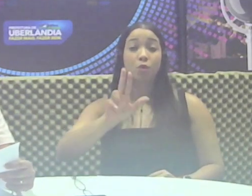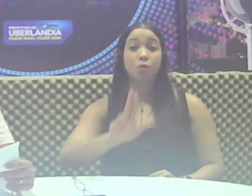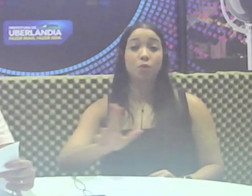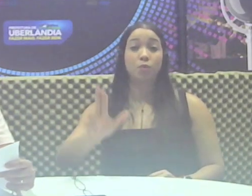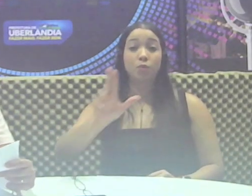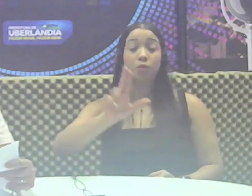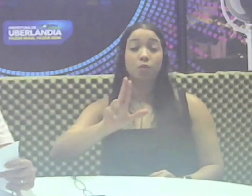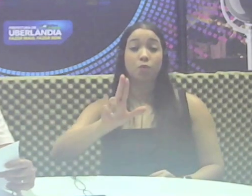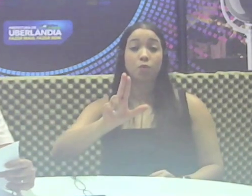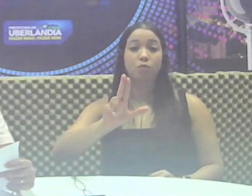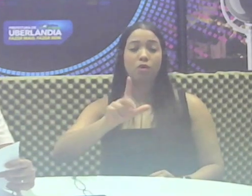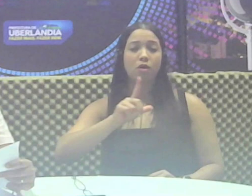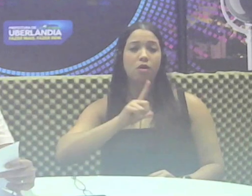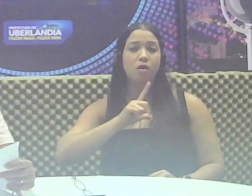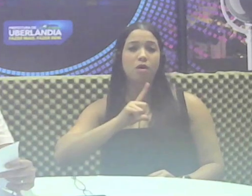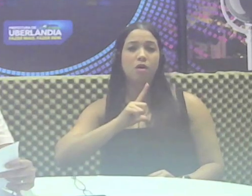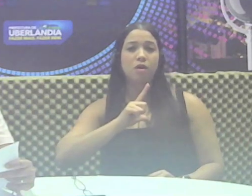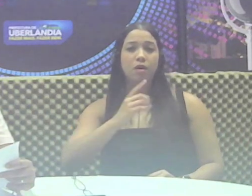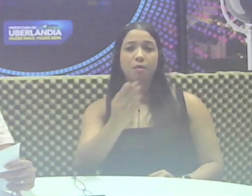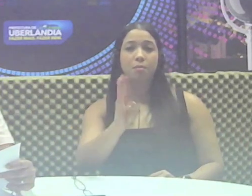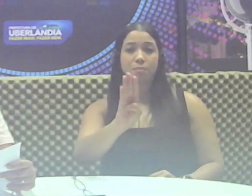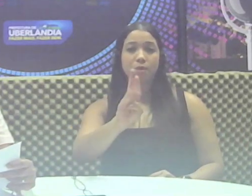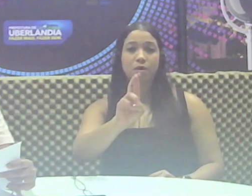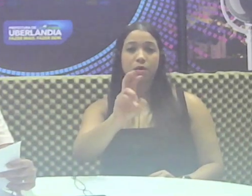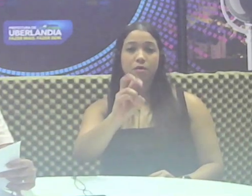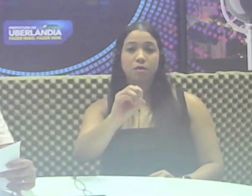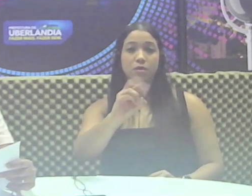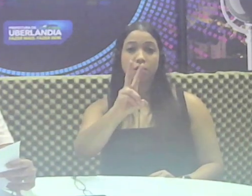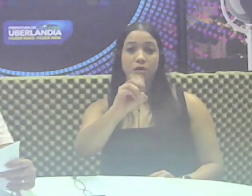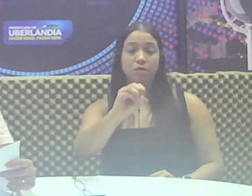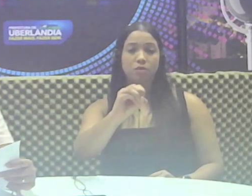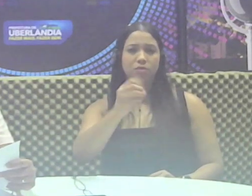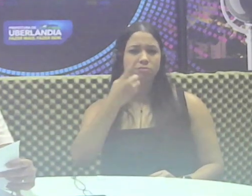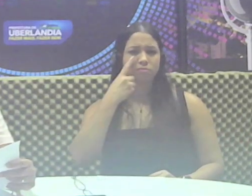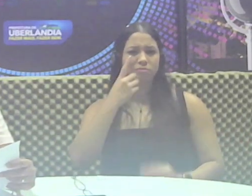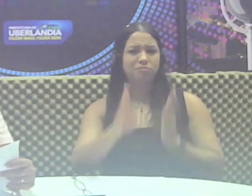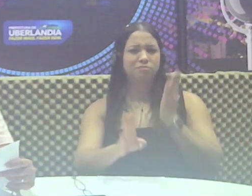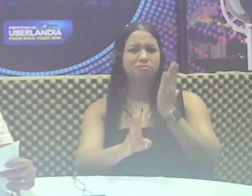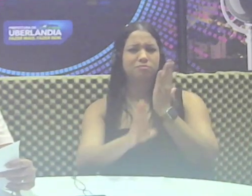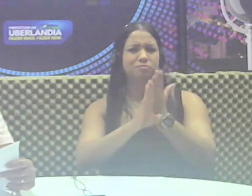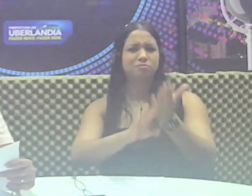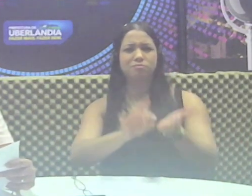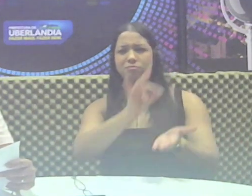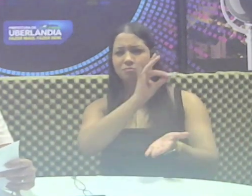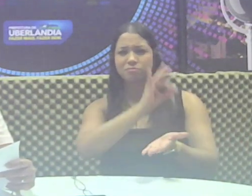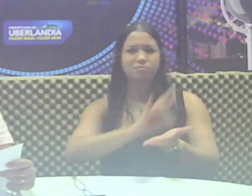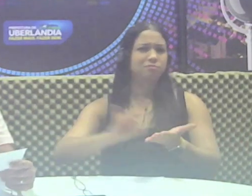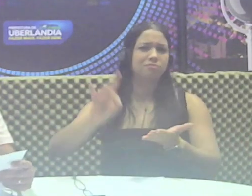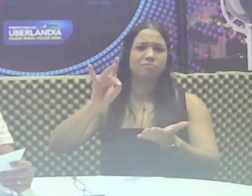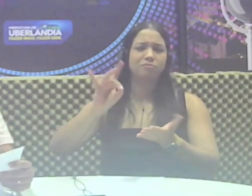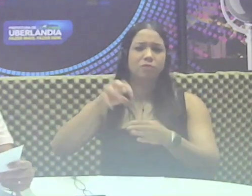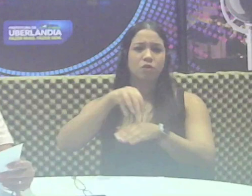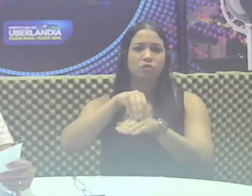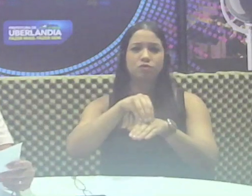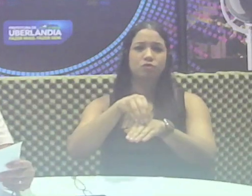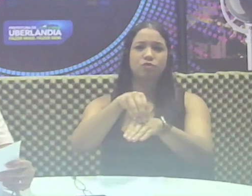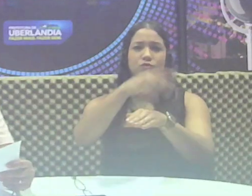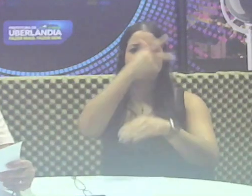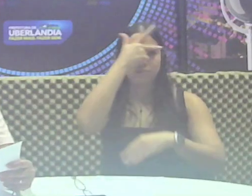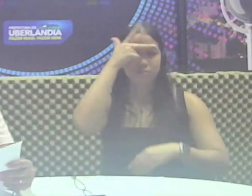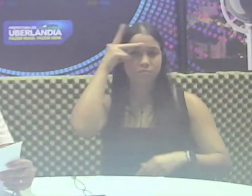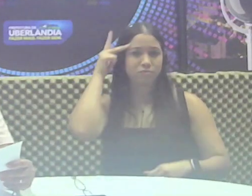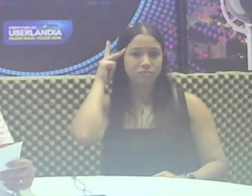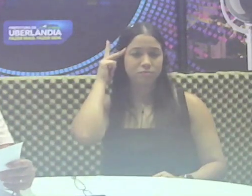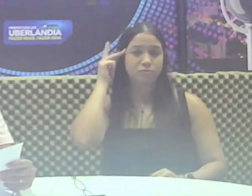Uberlândia participou de operação na BR-050 para identificar e coibir o transporte ilegal de passageiros e